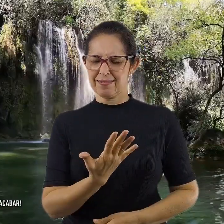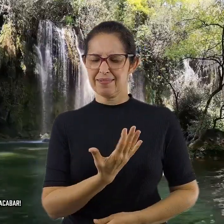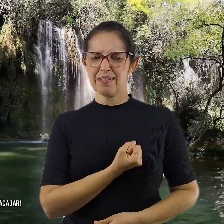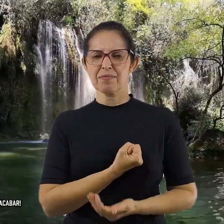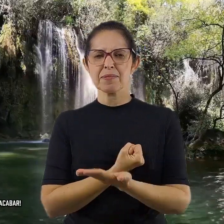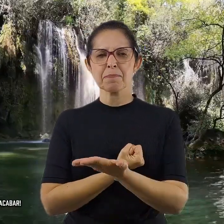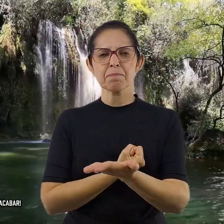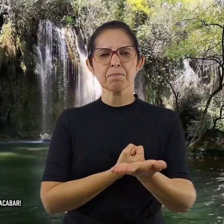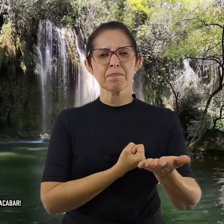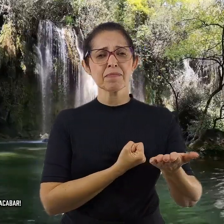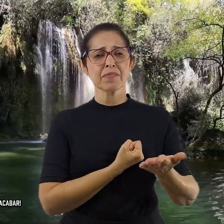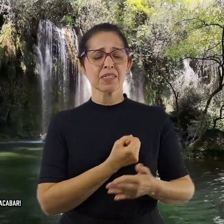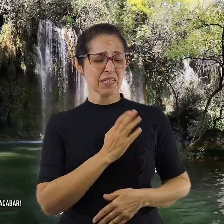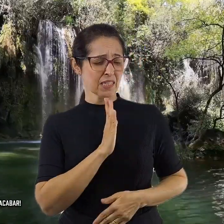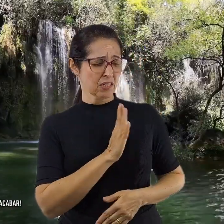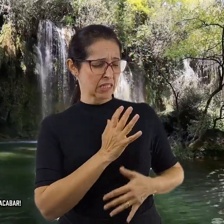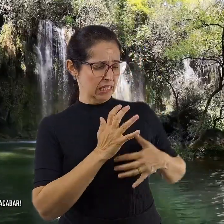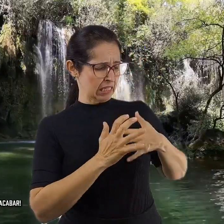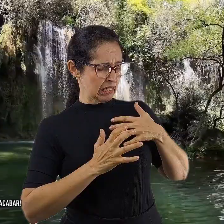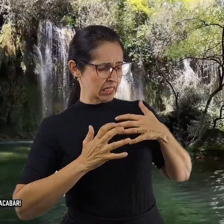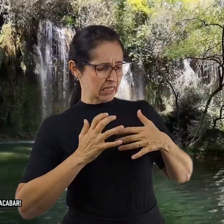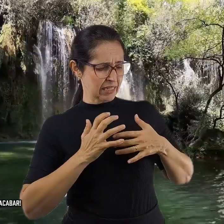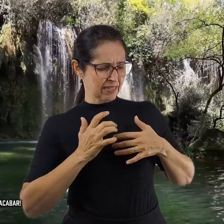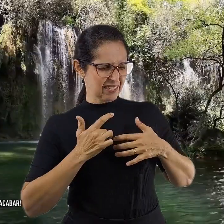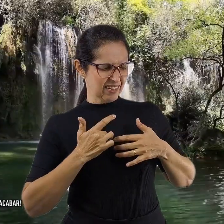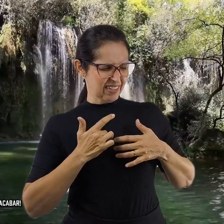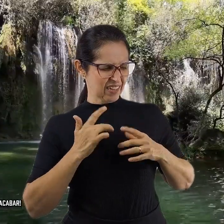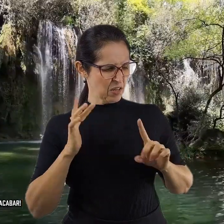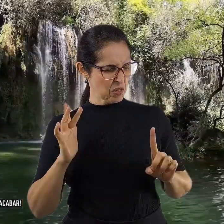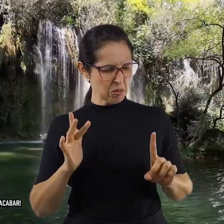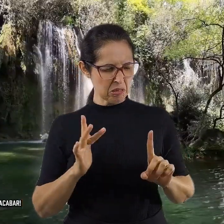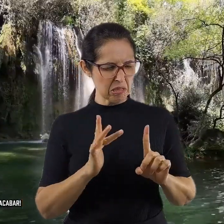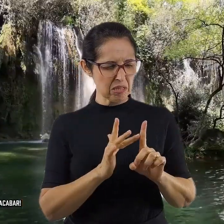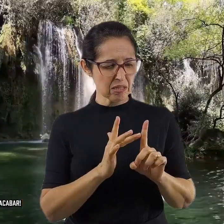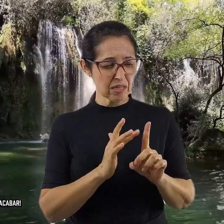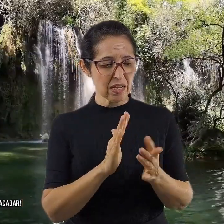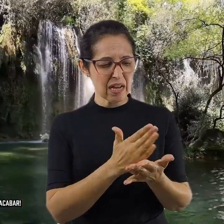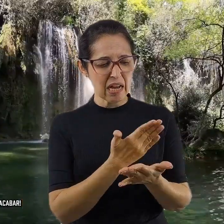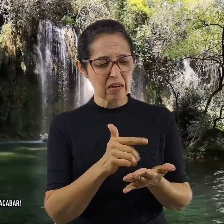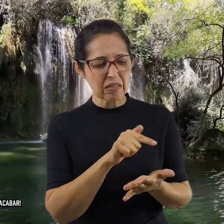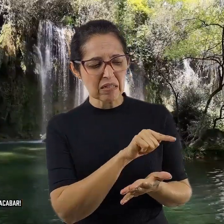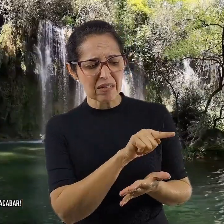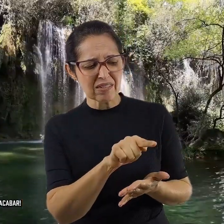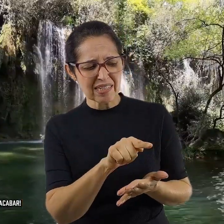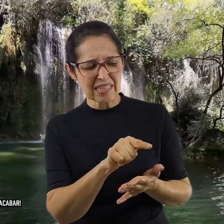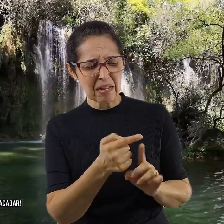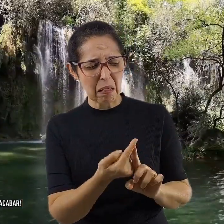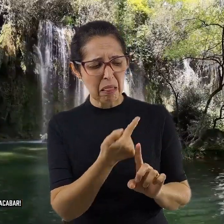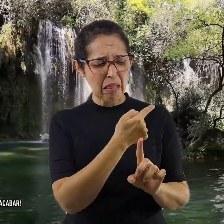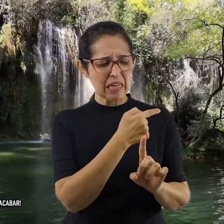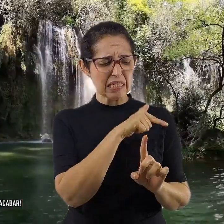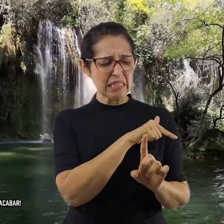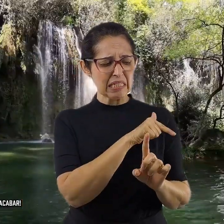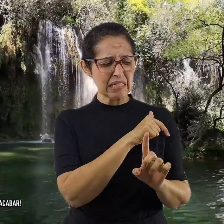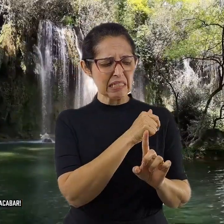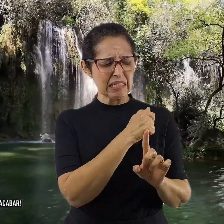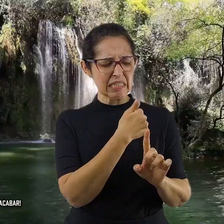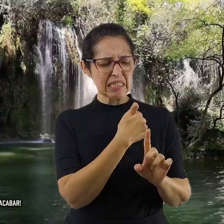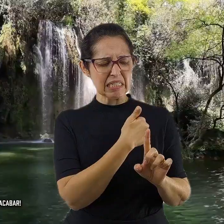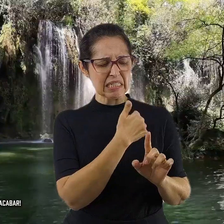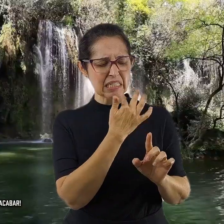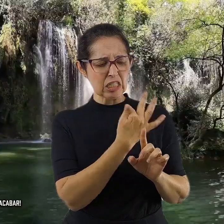rai. corações feridos, Rei rei. alguns com marcas muito antigas, Ola marracho